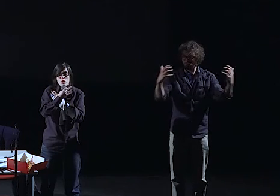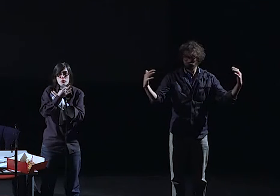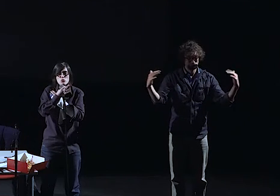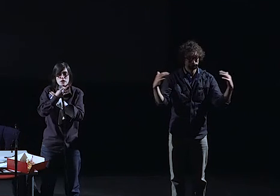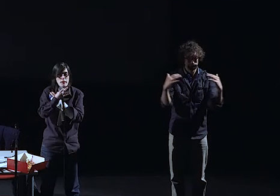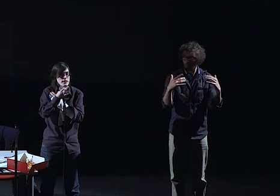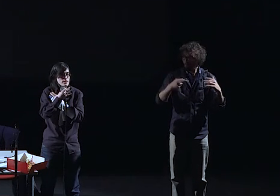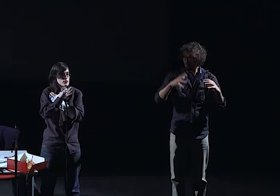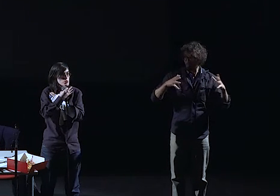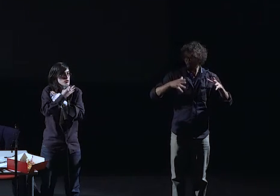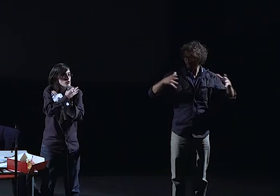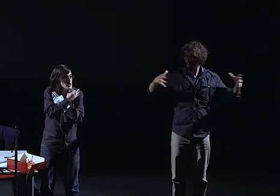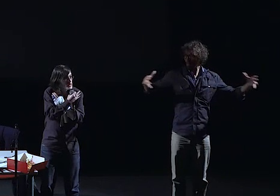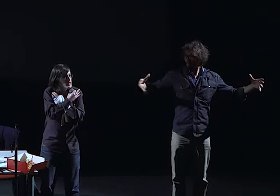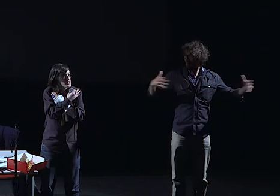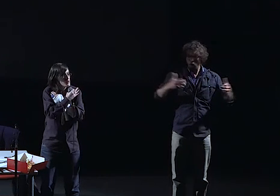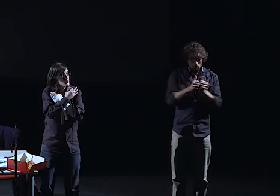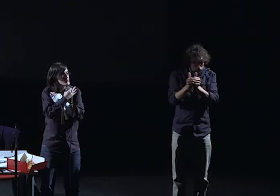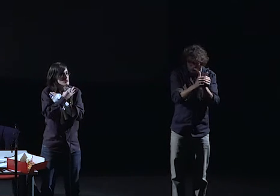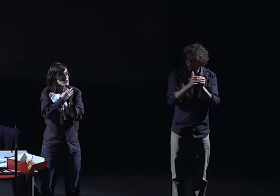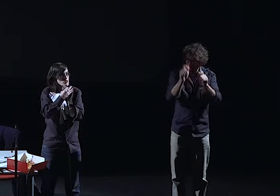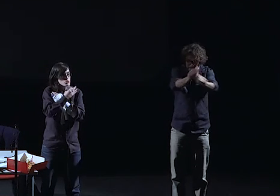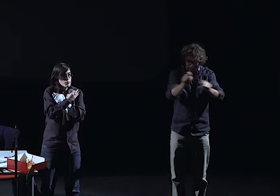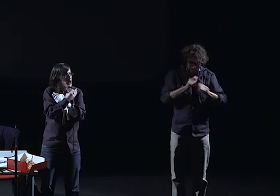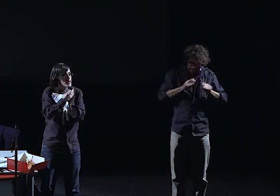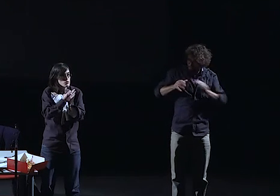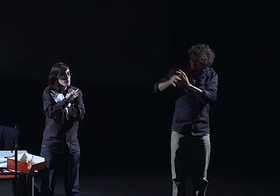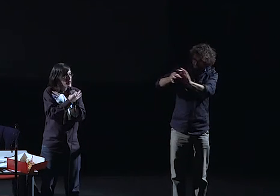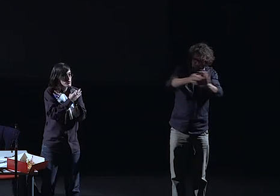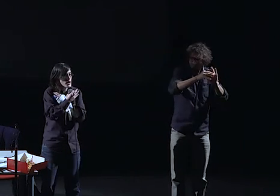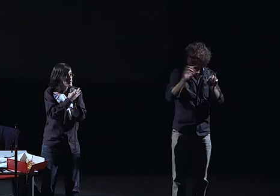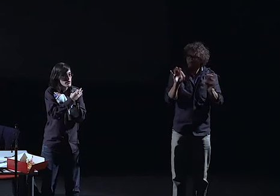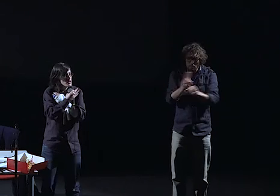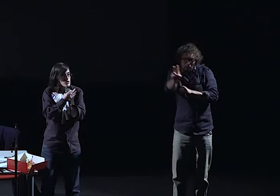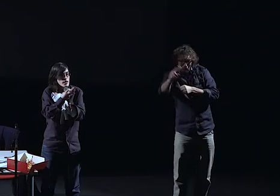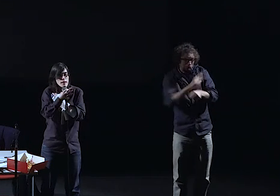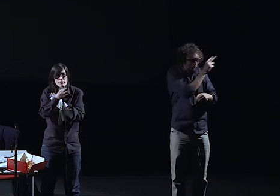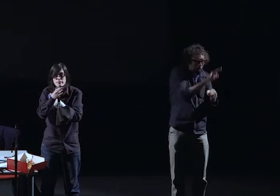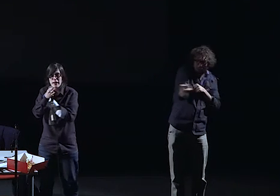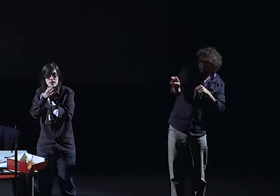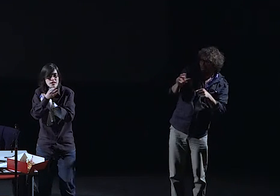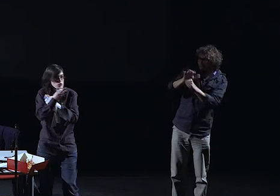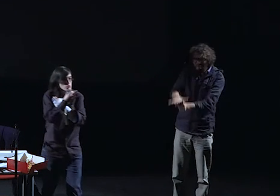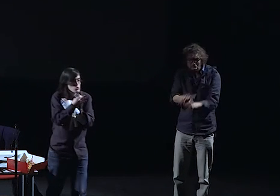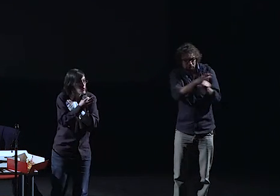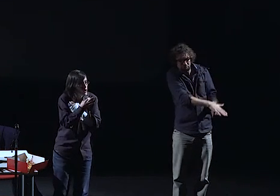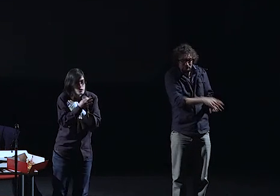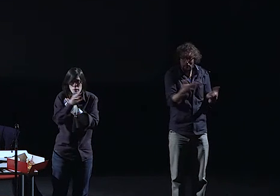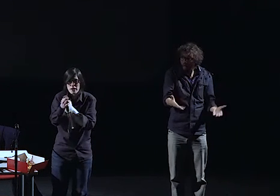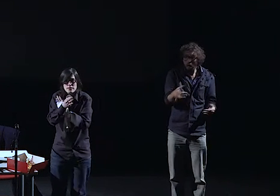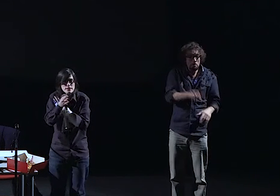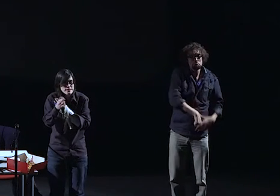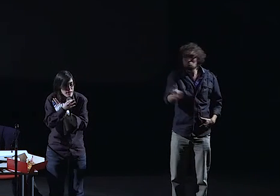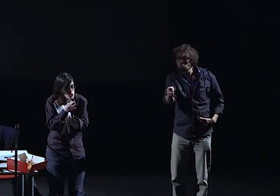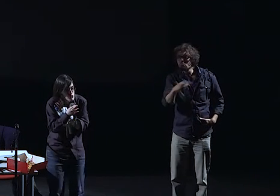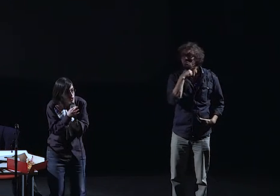est ensemble et on se respecte les uns les autres et on s'insulte pas et on n'est pas... Donc voilà, enfin, viens, y a, personne n'a sorti de couteau encore. Enfin, je vois